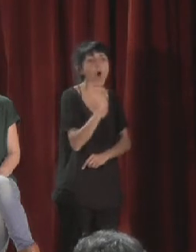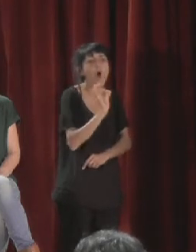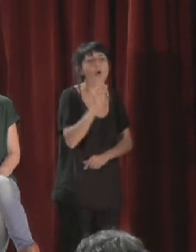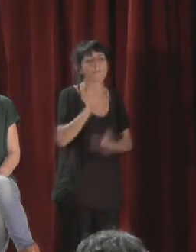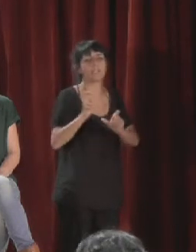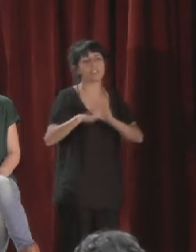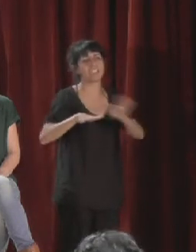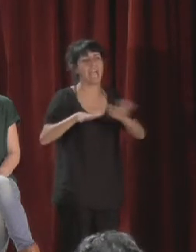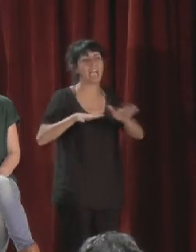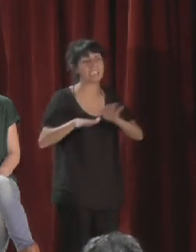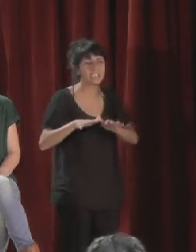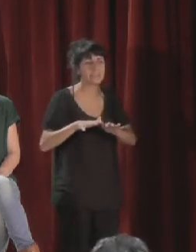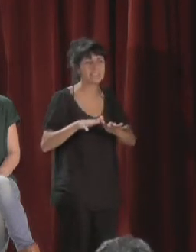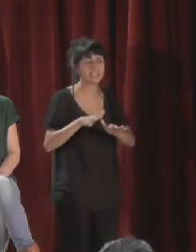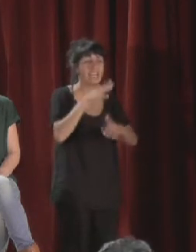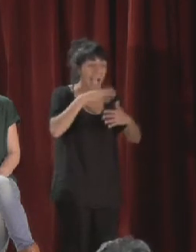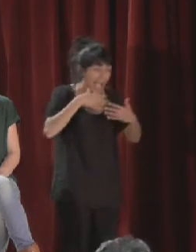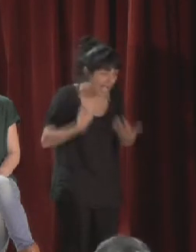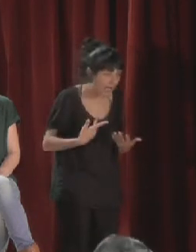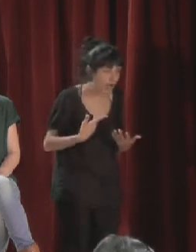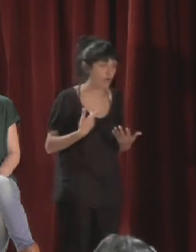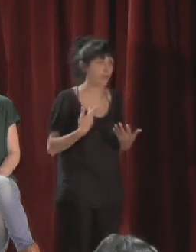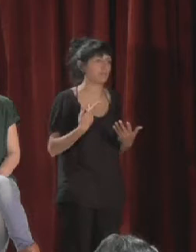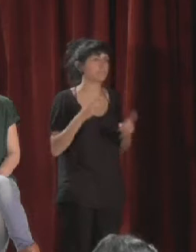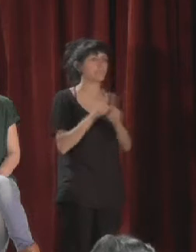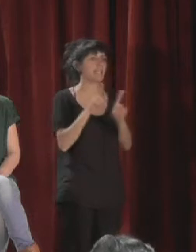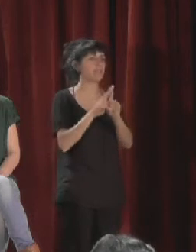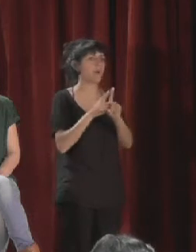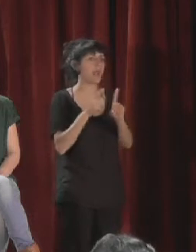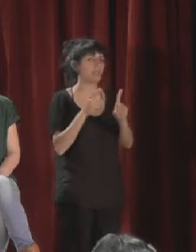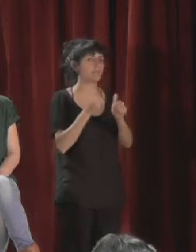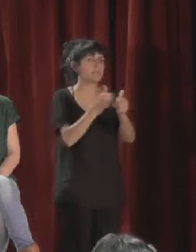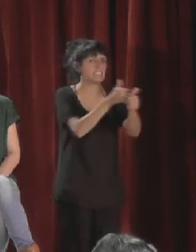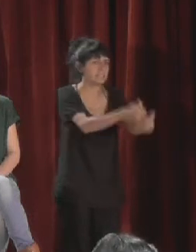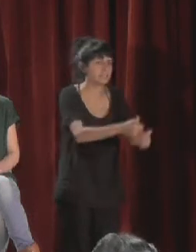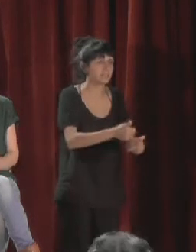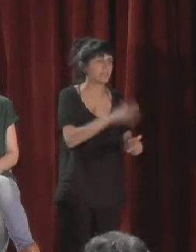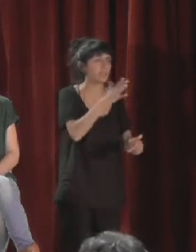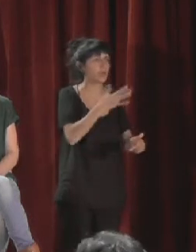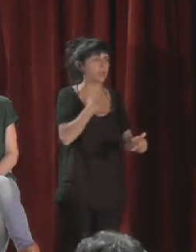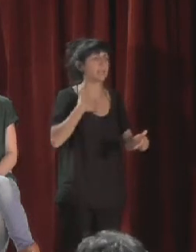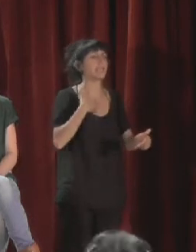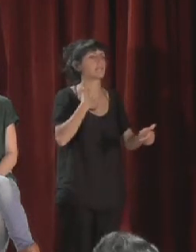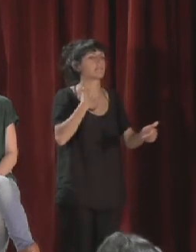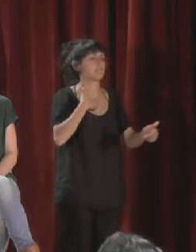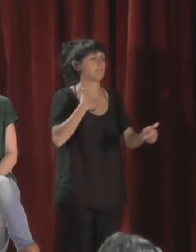están sendo perseguidos por defender as libertades de todos ou mesmo por expresarse.